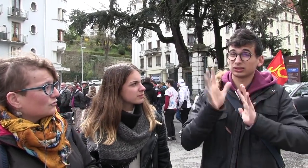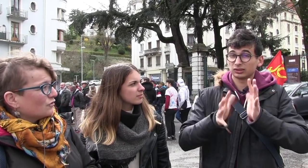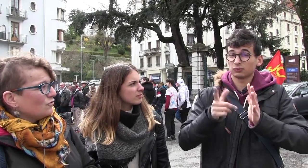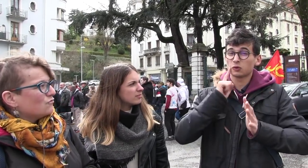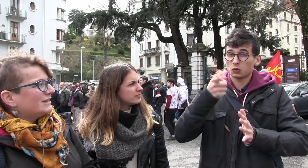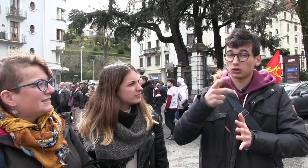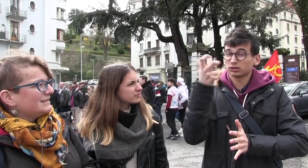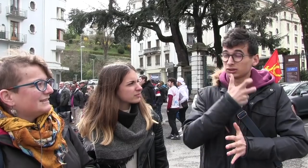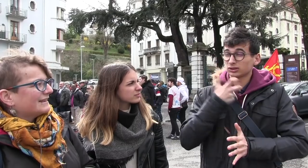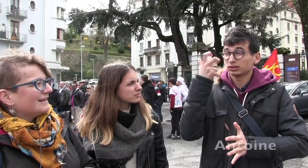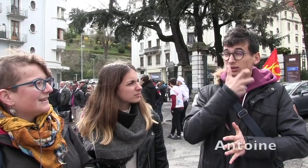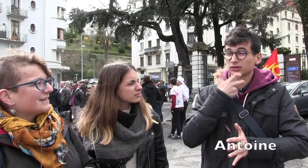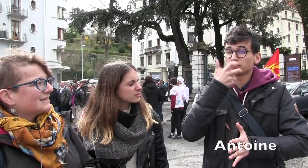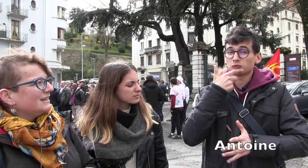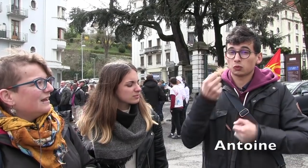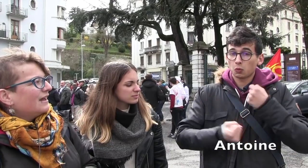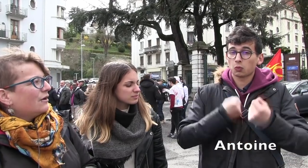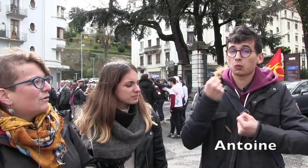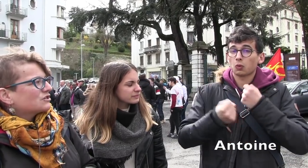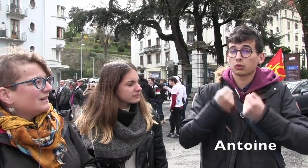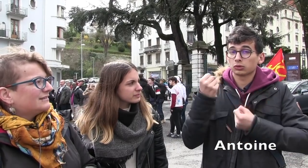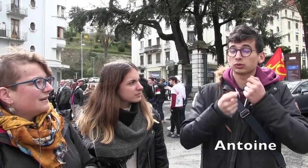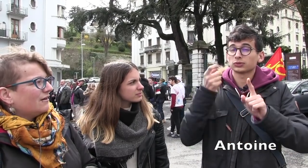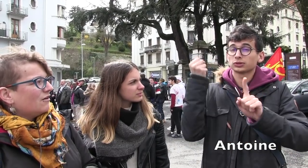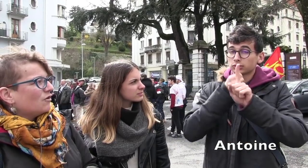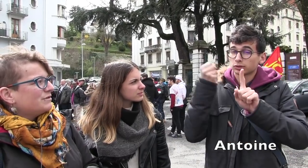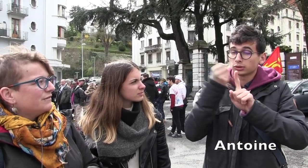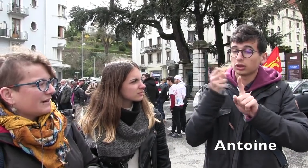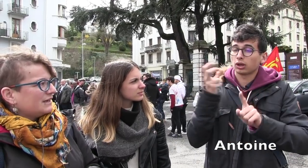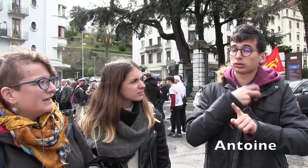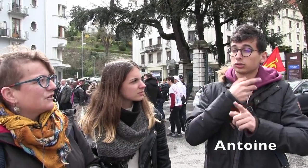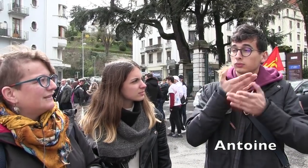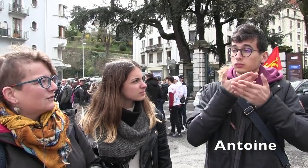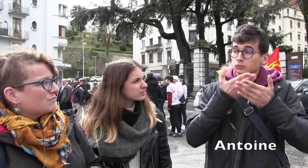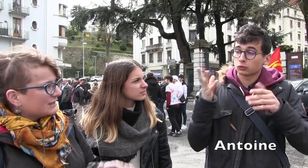ans où les signes étaient interdits et où les jeunes étaient obligés